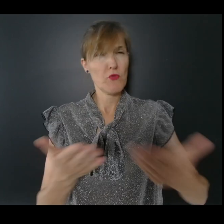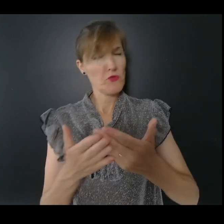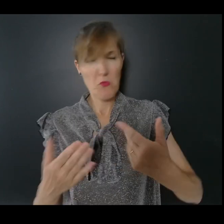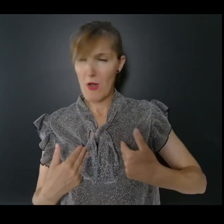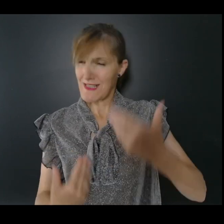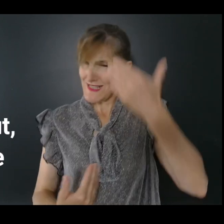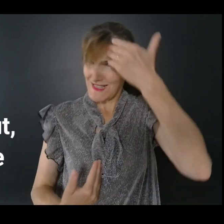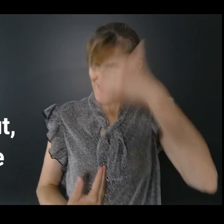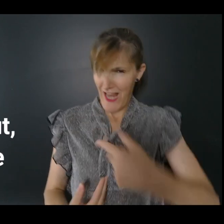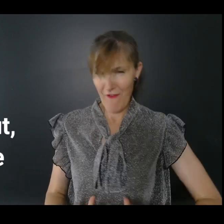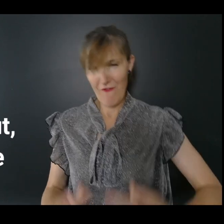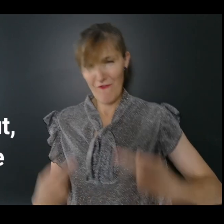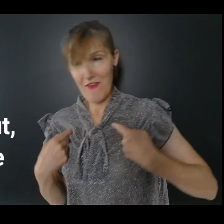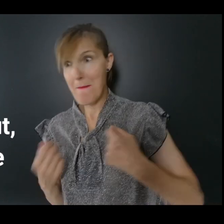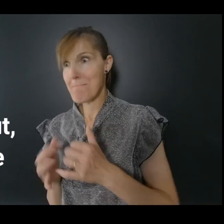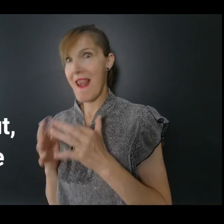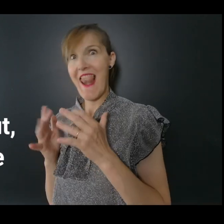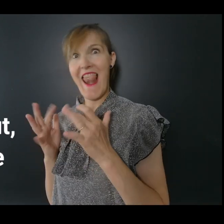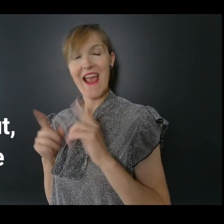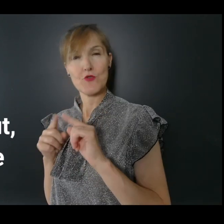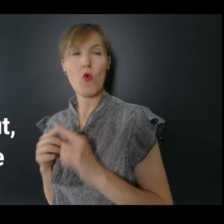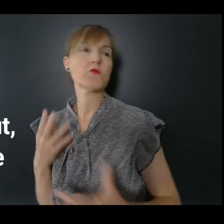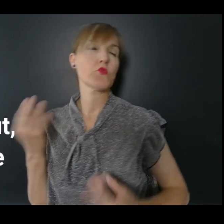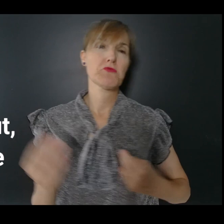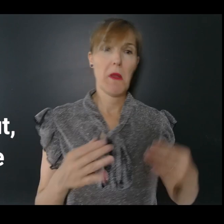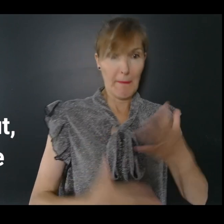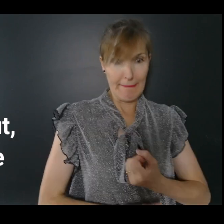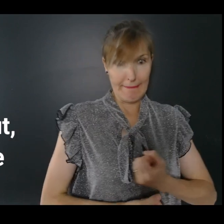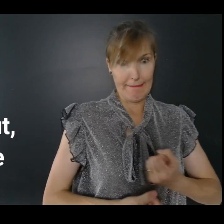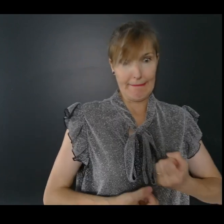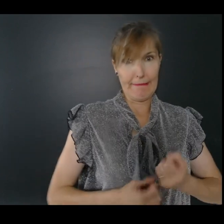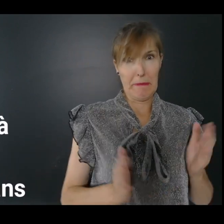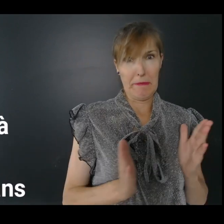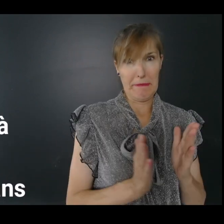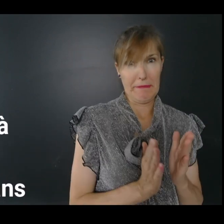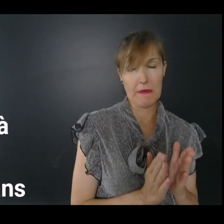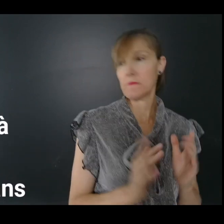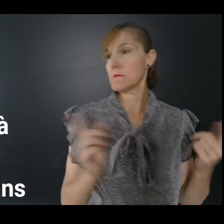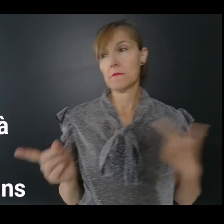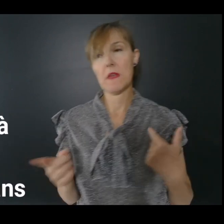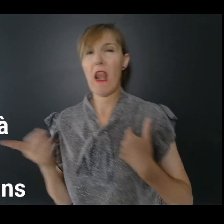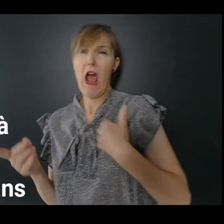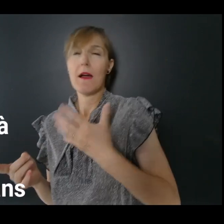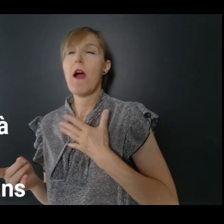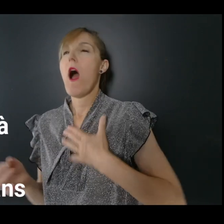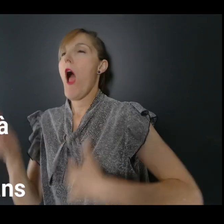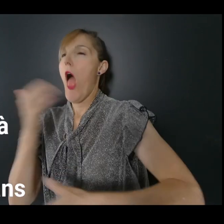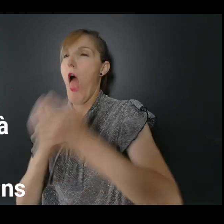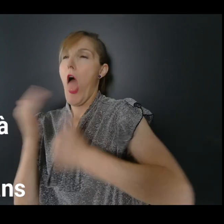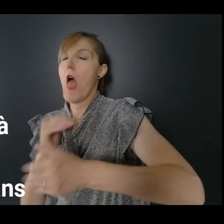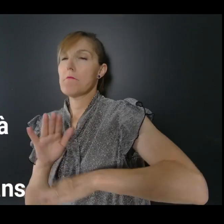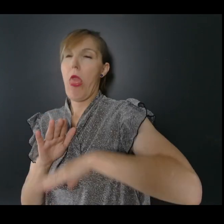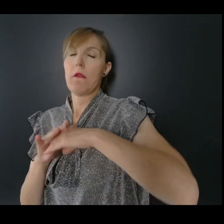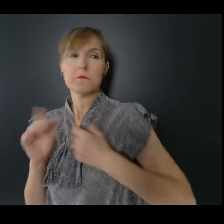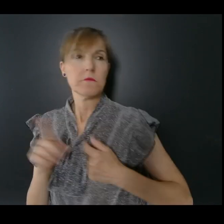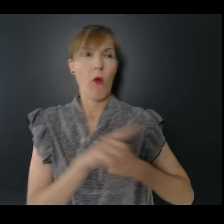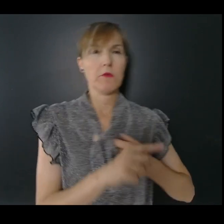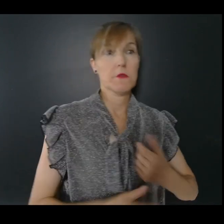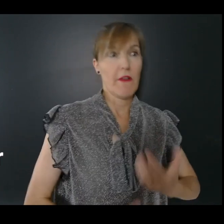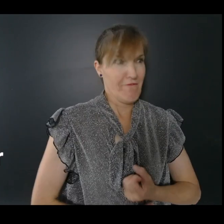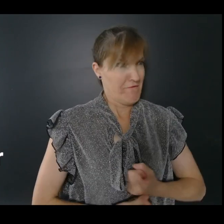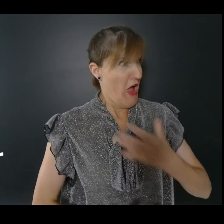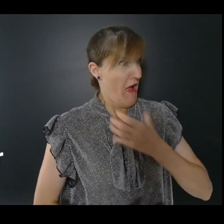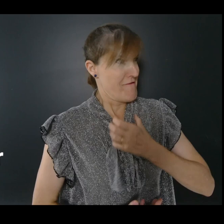dans l'abondance. En tout et partout, j'ai appris à être rassasié et avoir faim, à être dans l'abondance et à être dans la